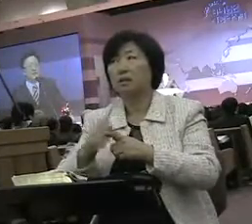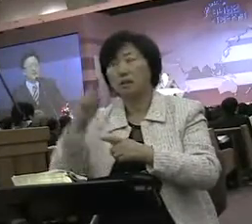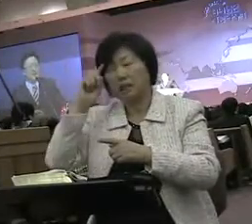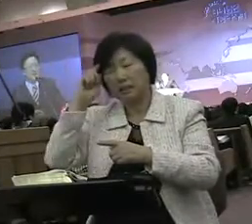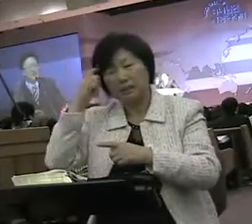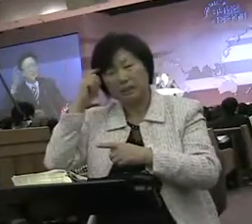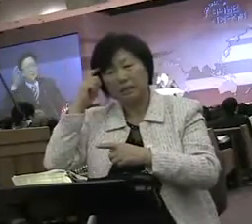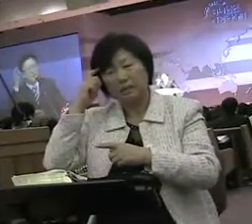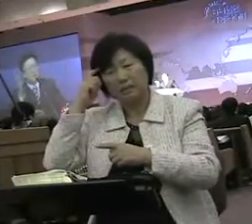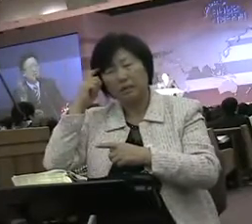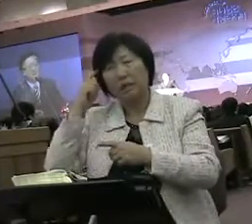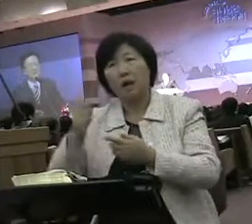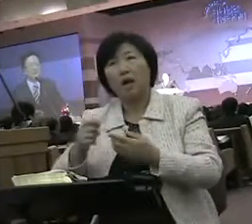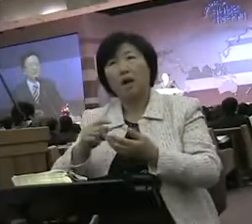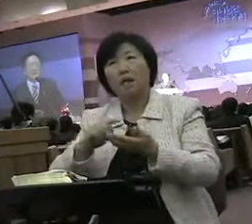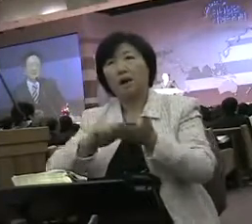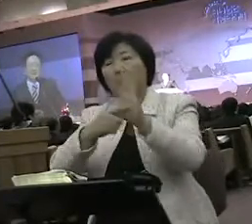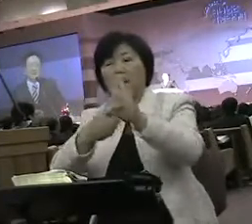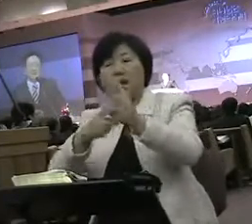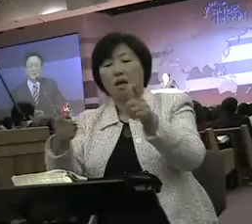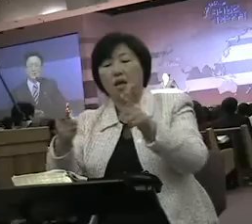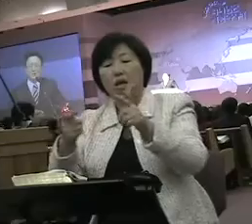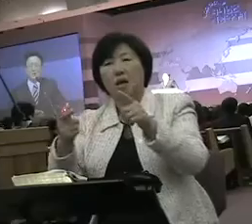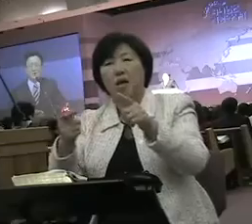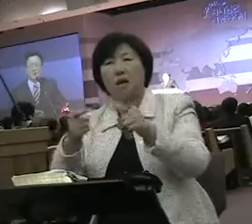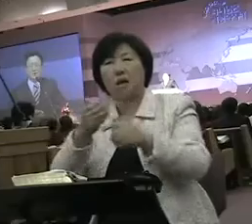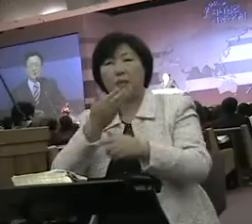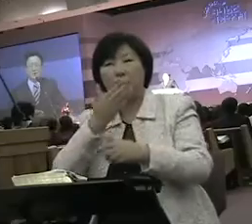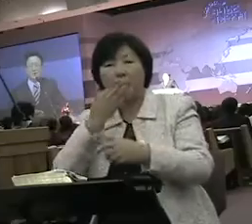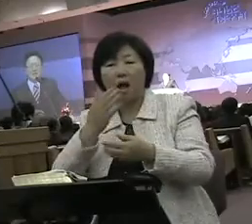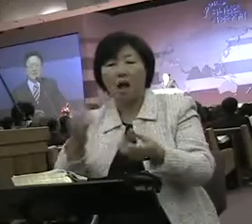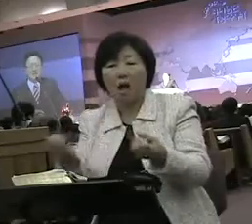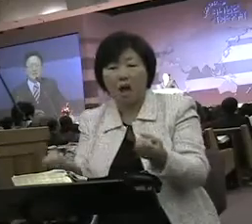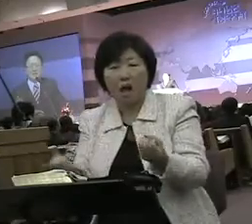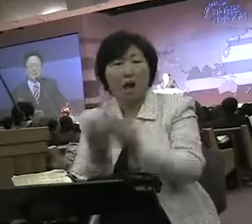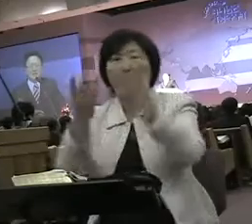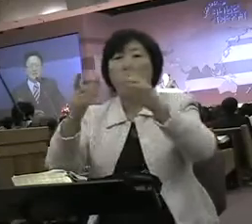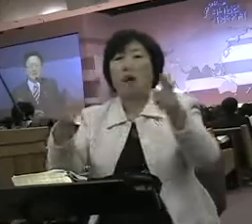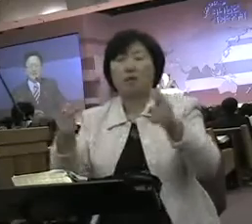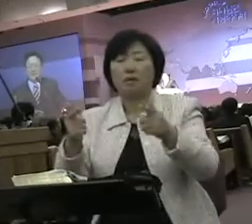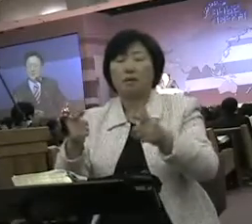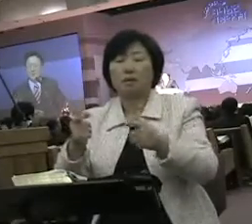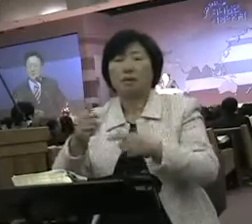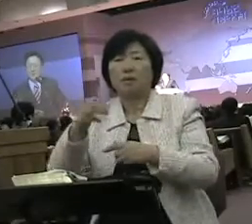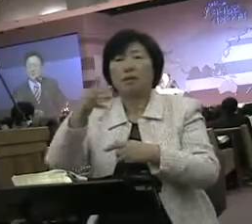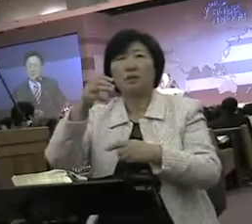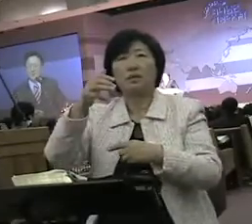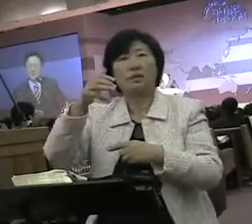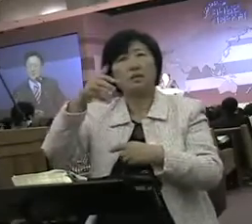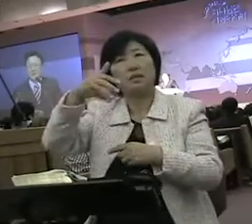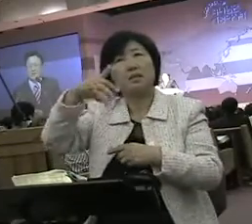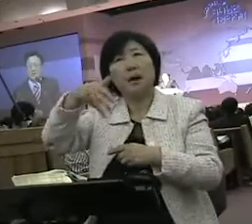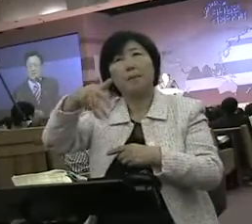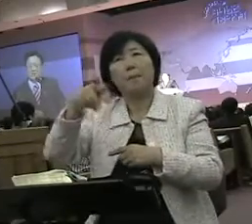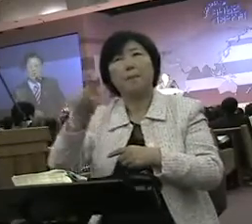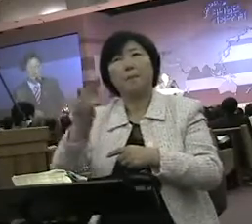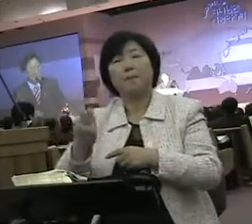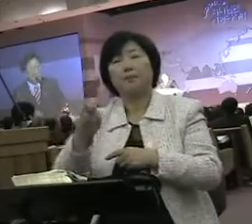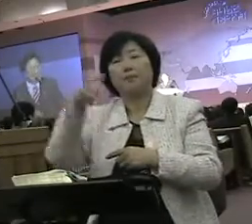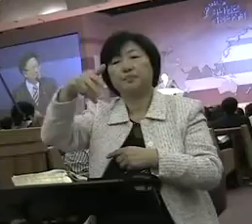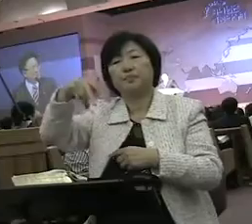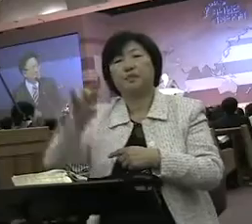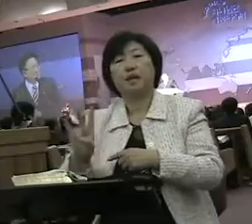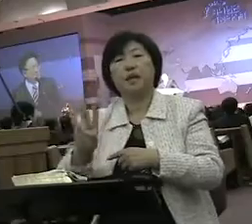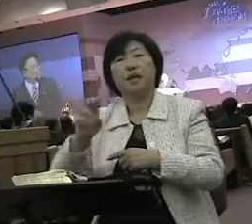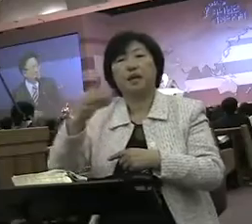없고 가능성은 폭발하지 않으면 의미가 없습니다. 그러나 그 잠재력과 가능성이 많은 우리 1.5세, 우리의 자녀